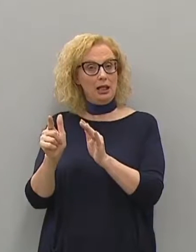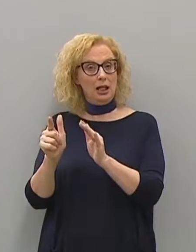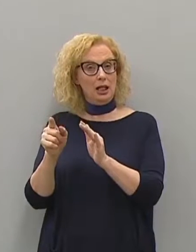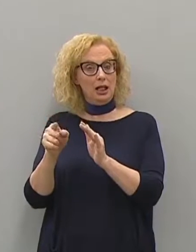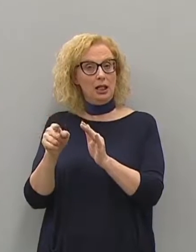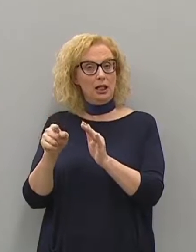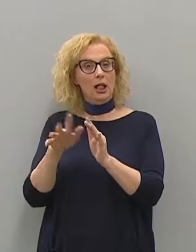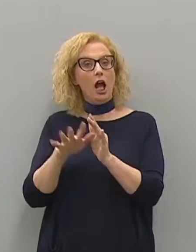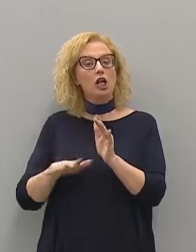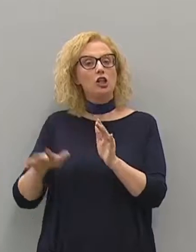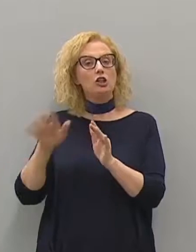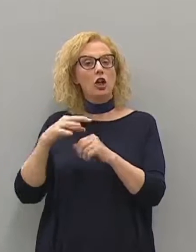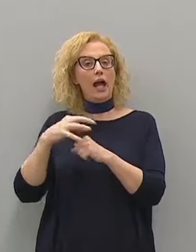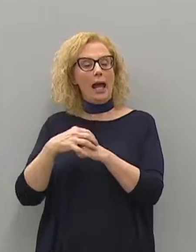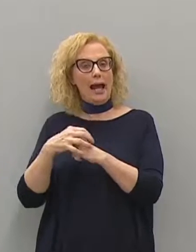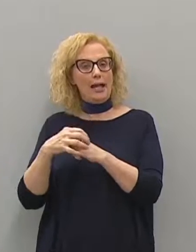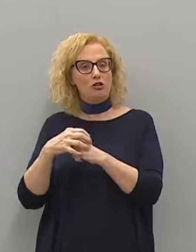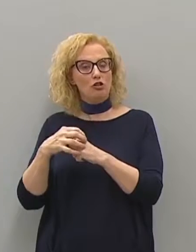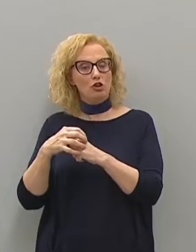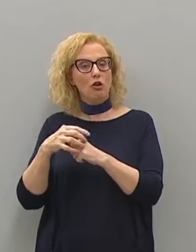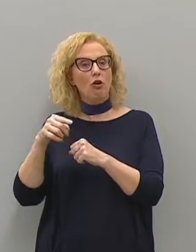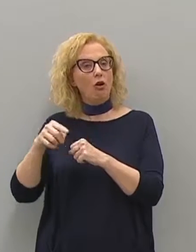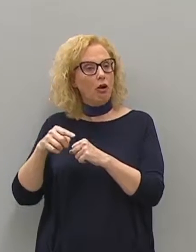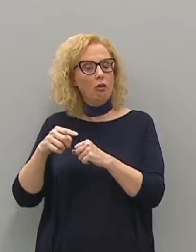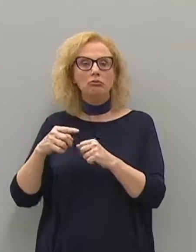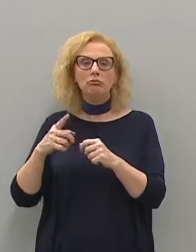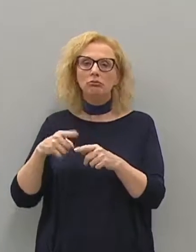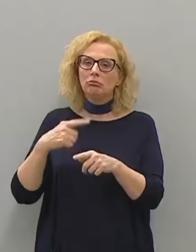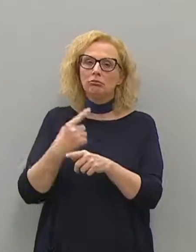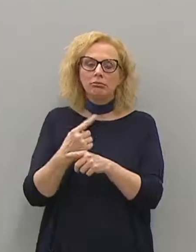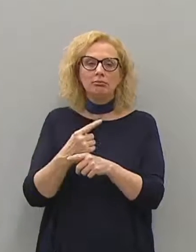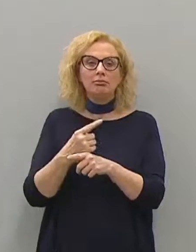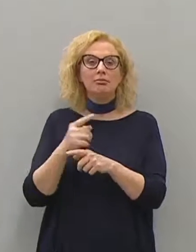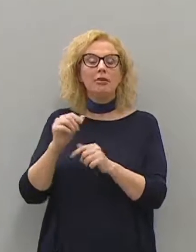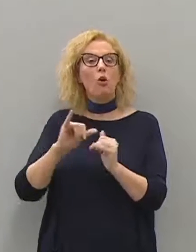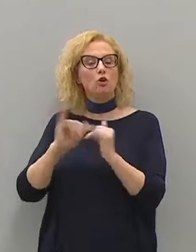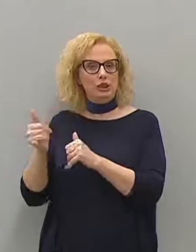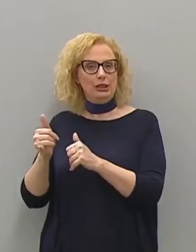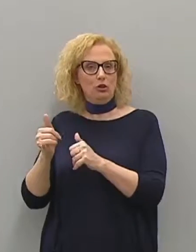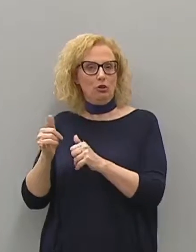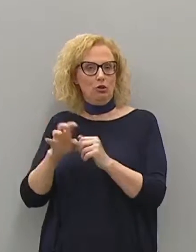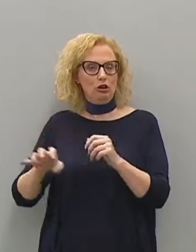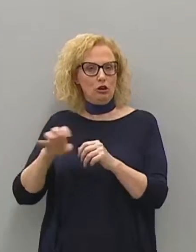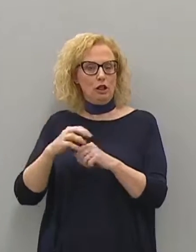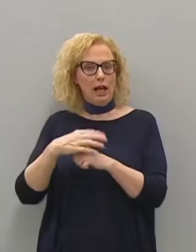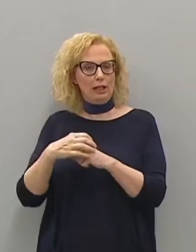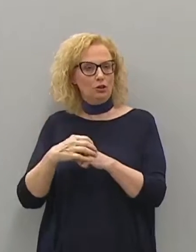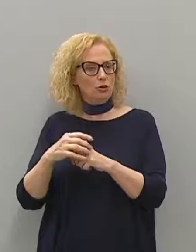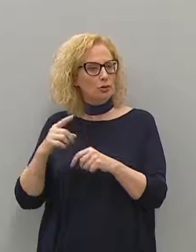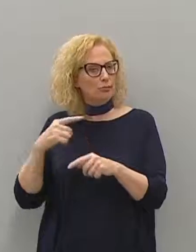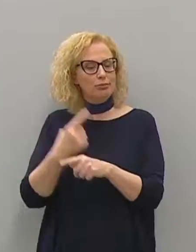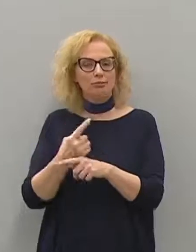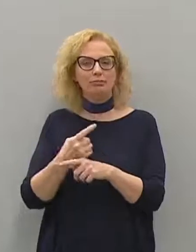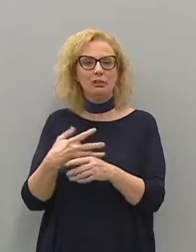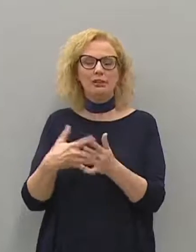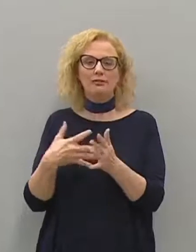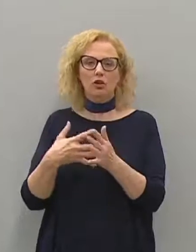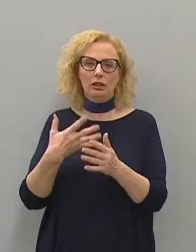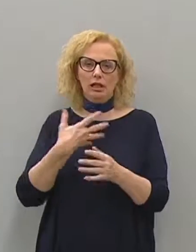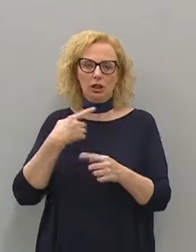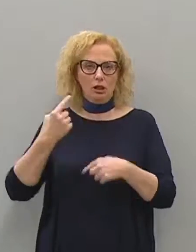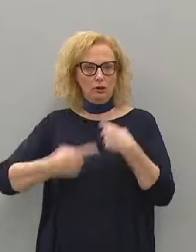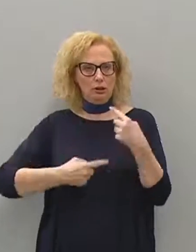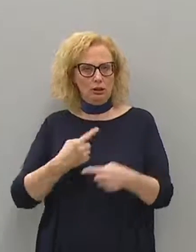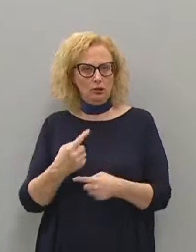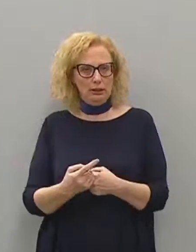di zona arancione e ancora oggi che è uscito dalla zona arancione ancora ancora difficoltà quindi regole